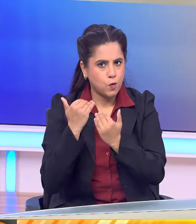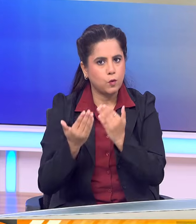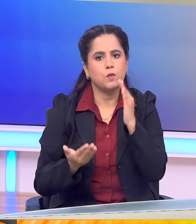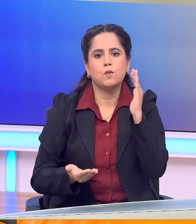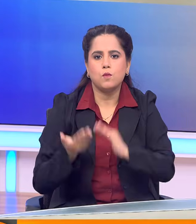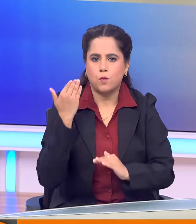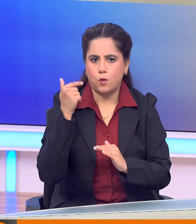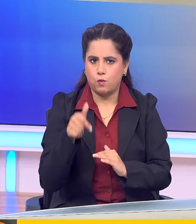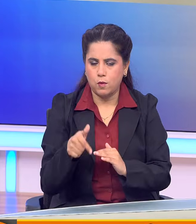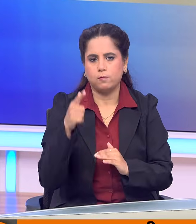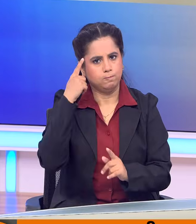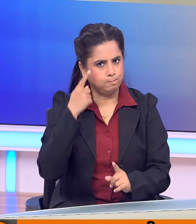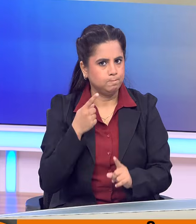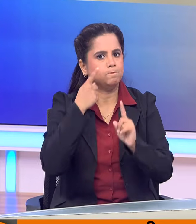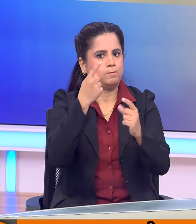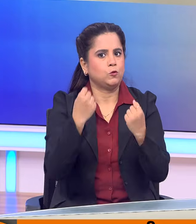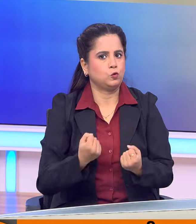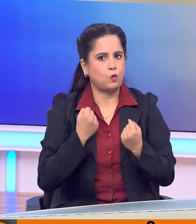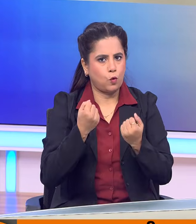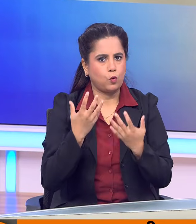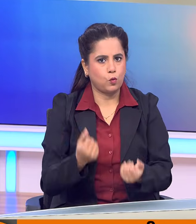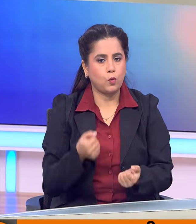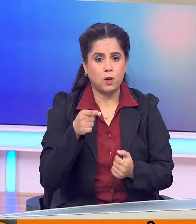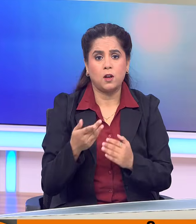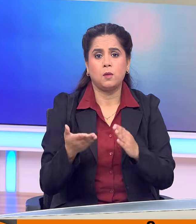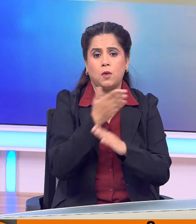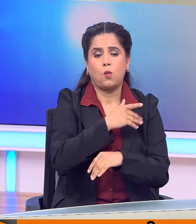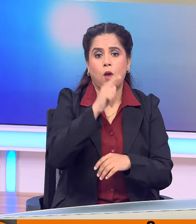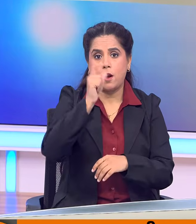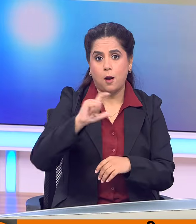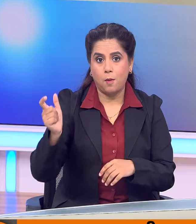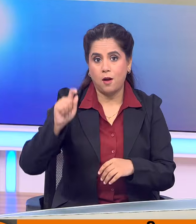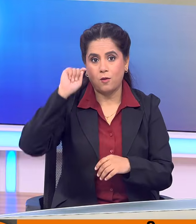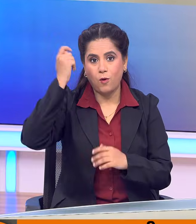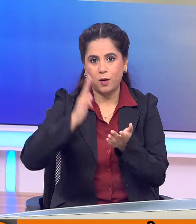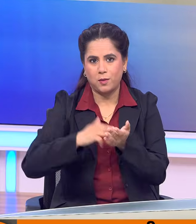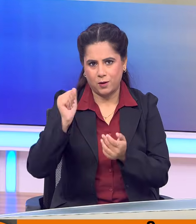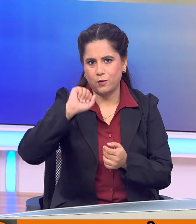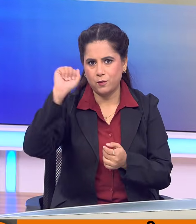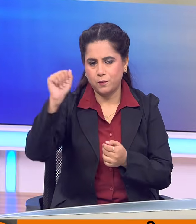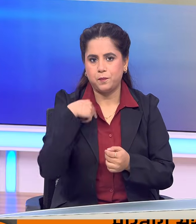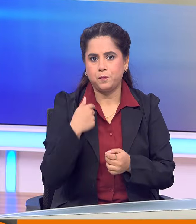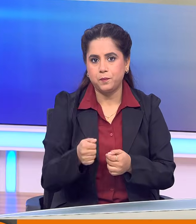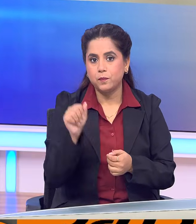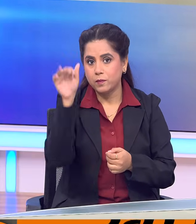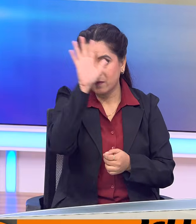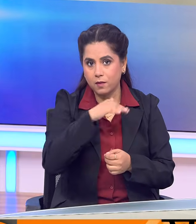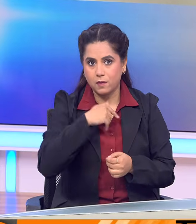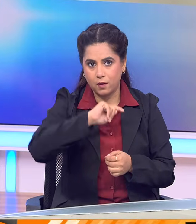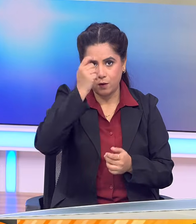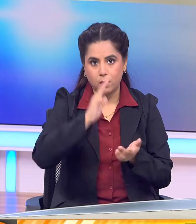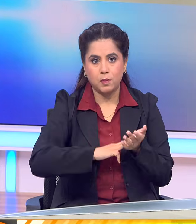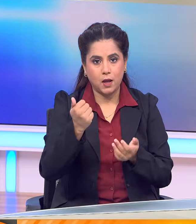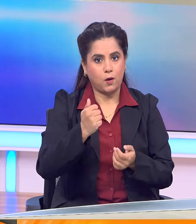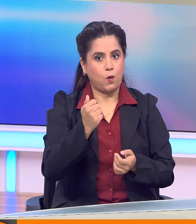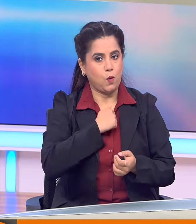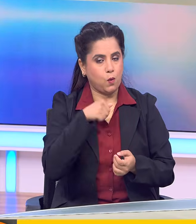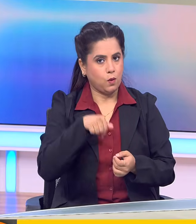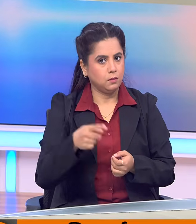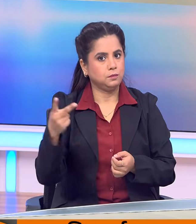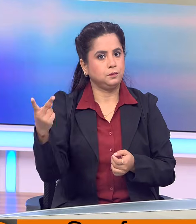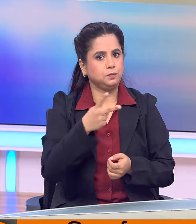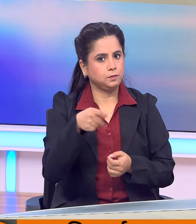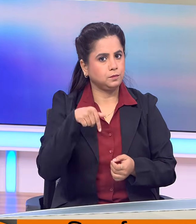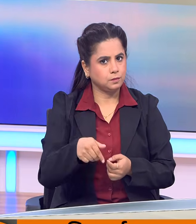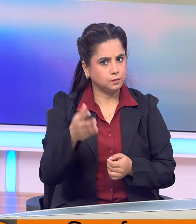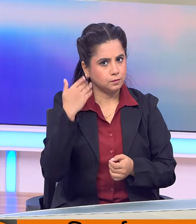ज्यादा मजबूत करना है। इससे पहले नेपाल के विदेश मंत्री भारतीय विदेश मंत्री डॉक्टर एस